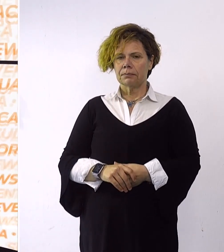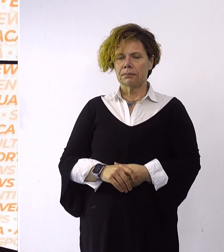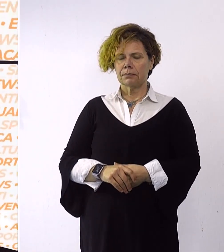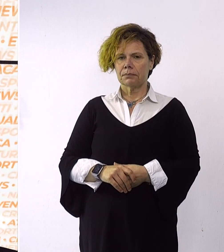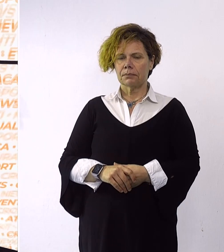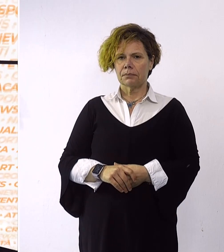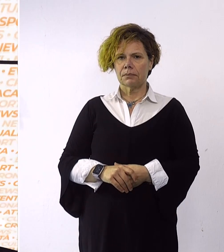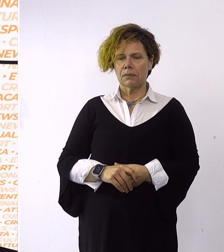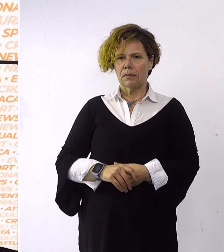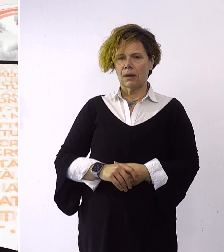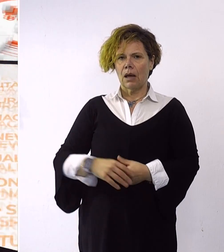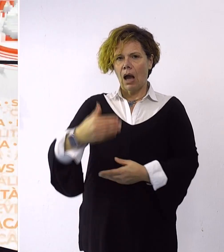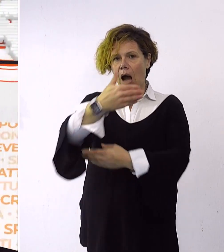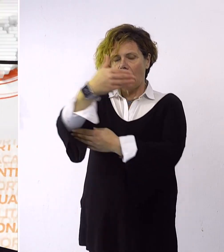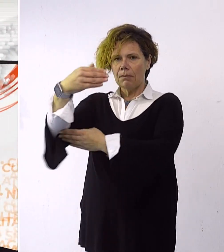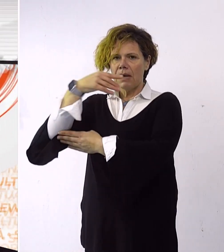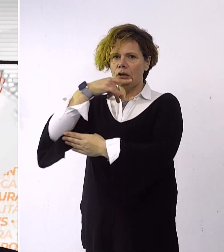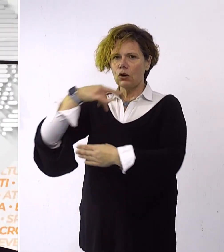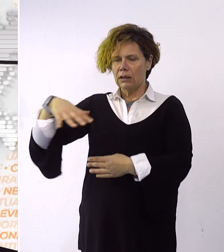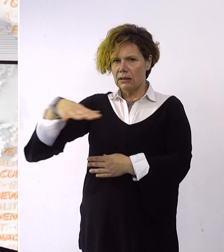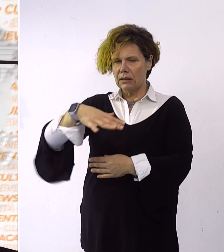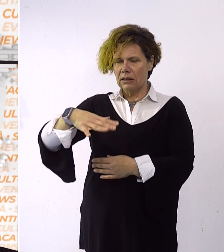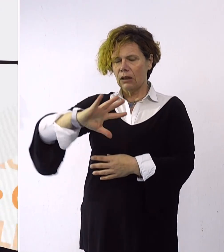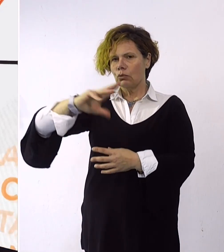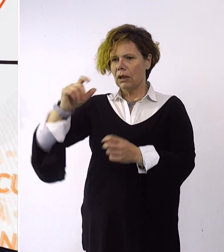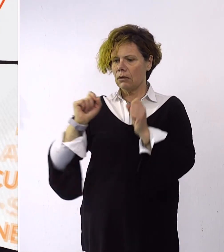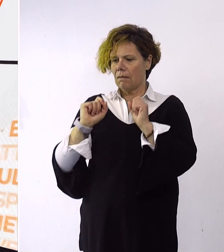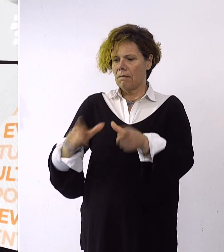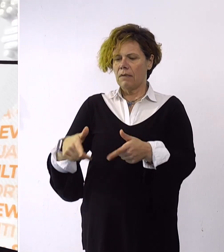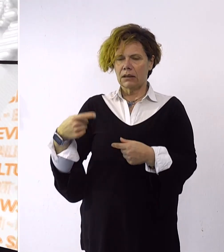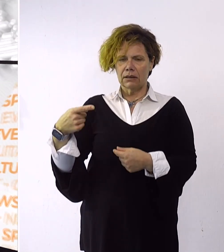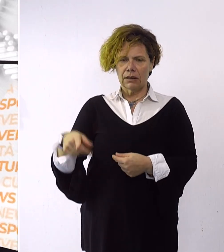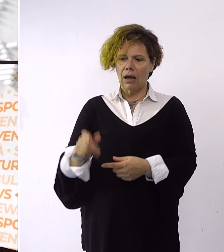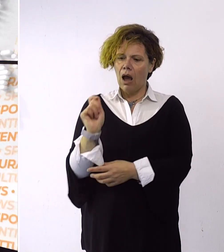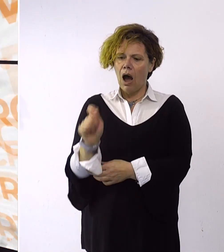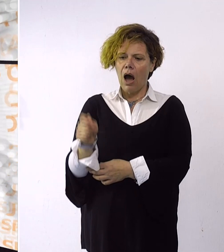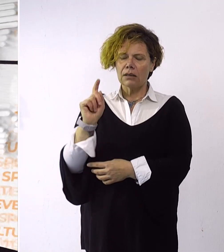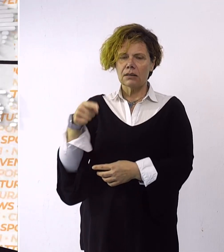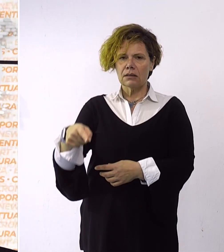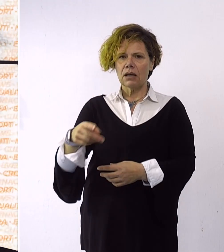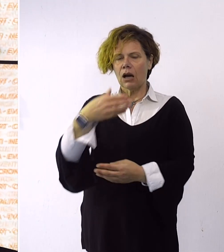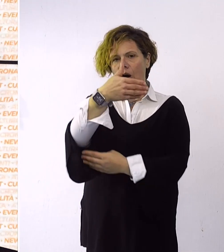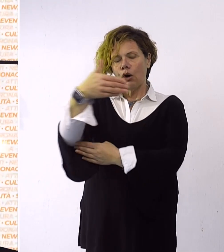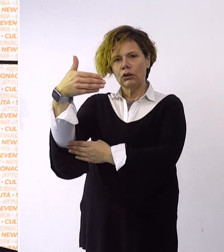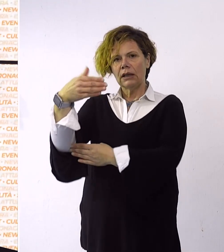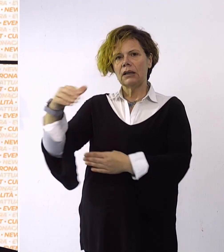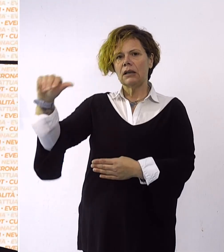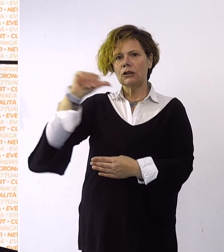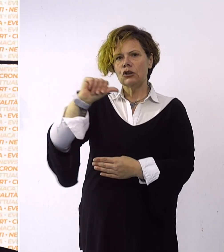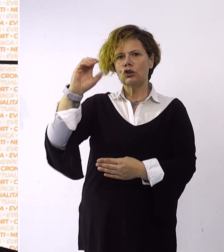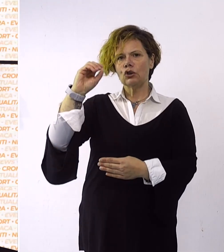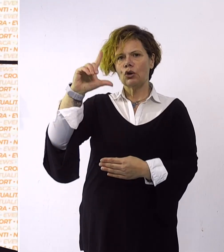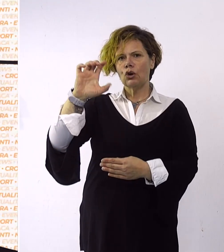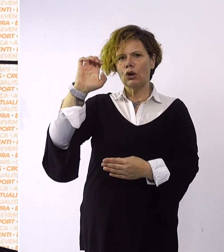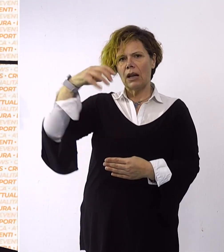Un altro albergo isolano che viene venduto. A finire all'asta è l'hotel Solemar di